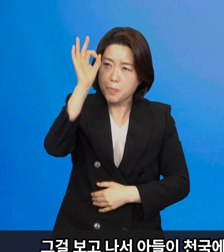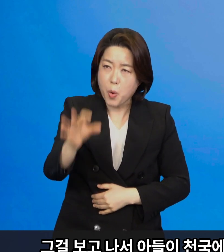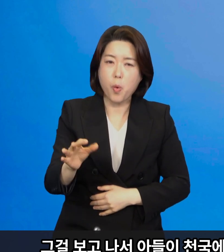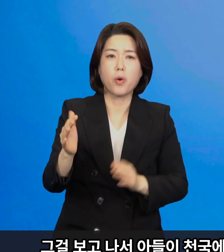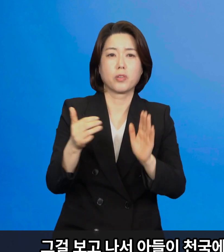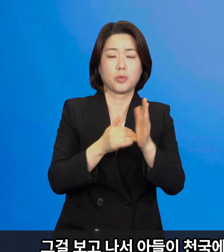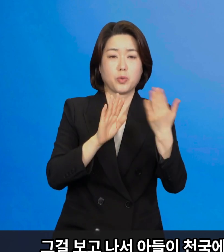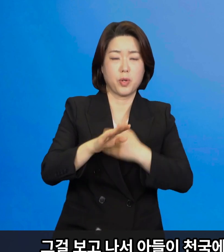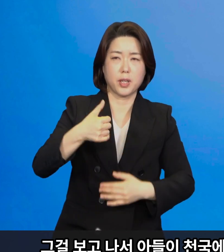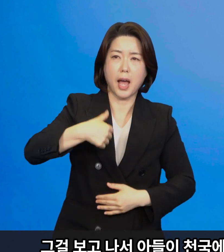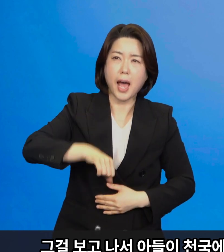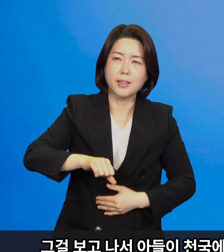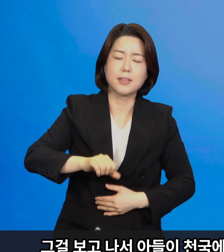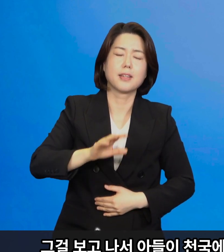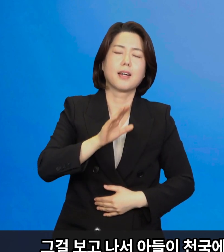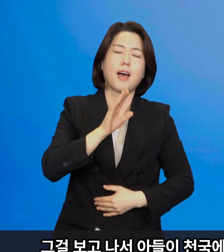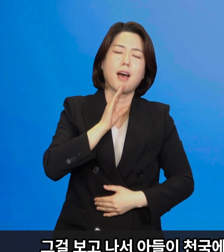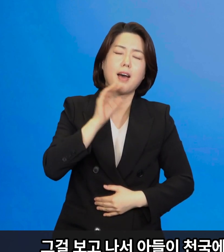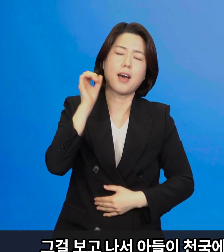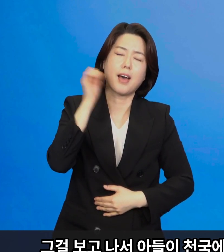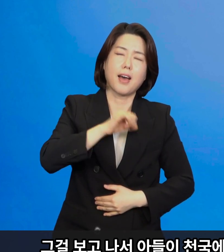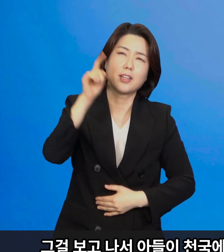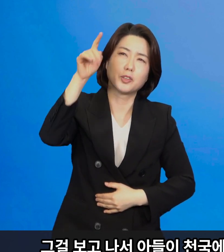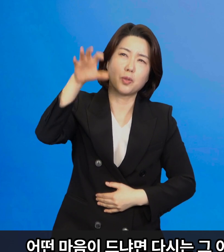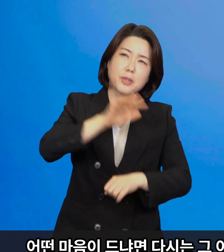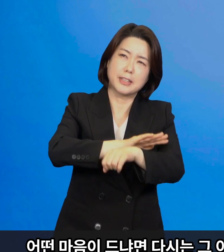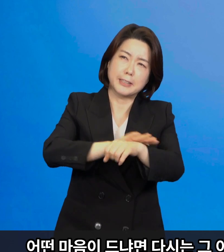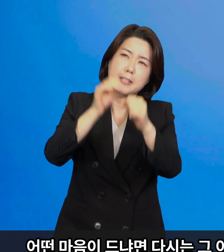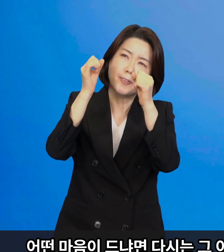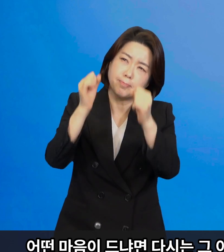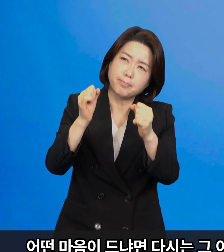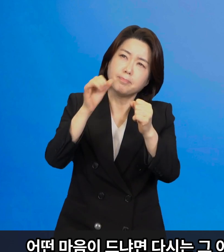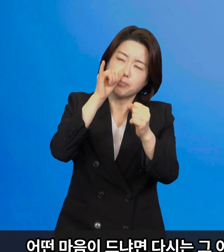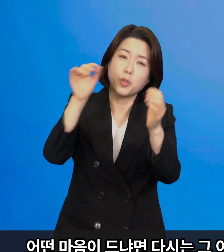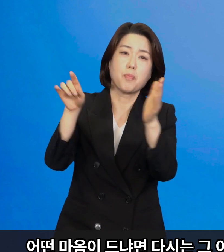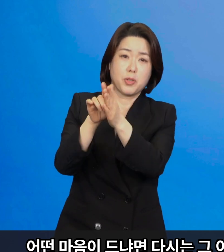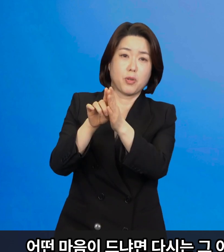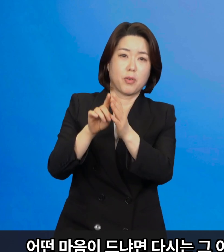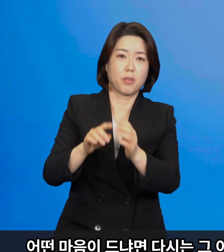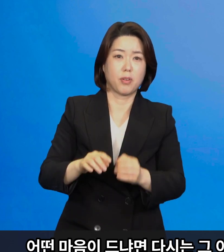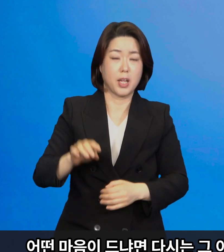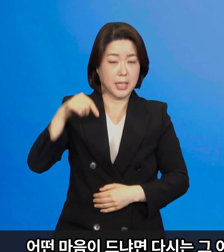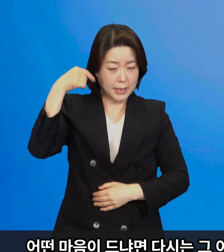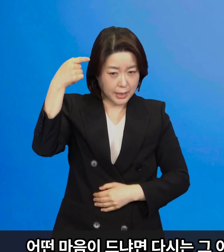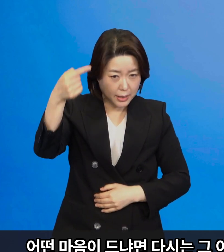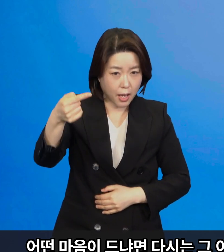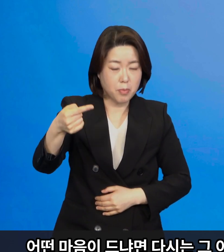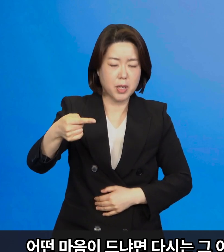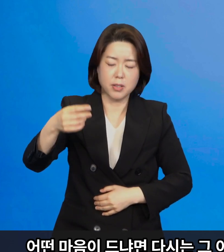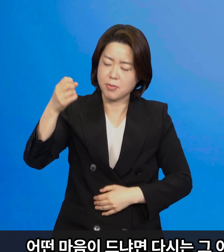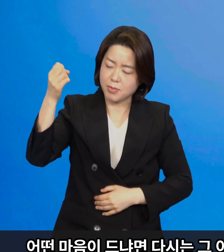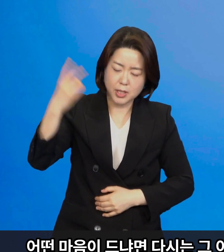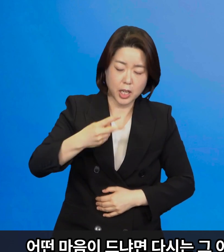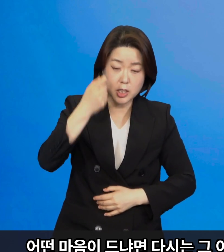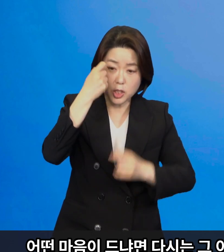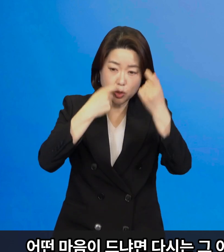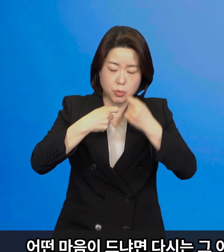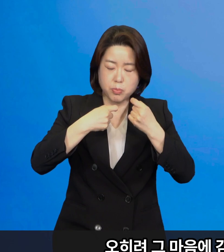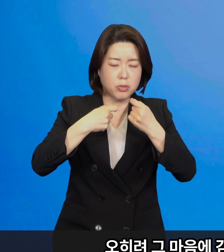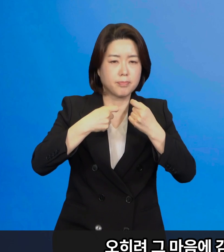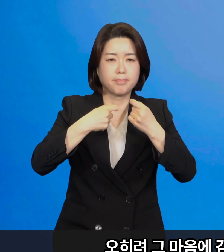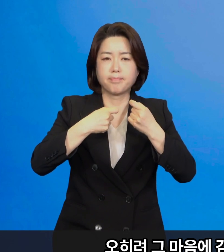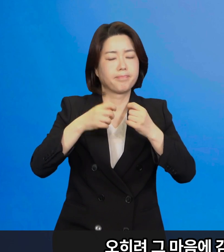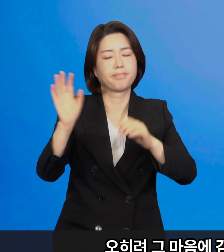아들이 천국에 잘 있구나 하는 것이 믿어지니까 어떤 마음이 드냐면 다시는 그 이후로 눈물이 그쳤습니다. 울지